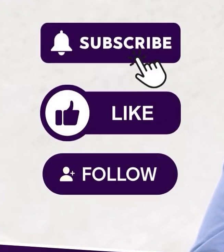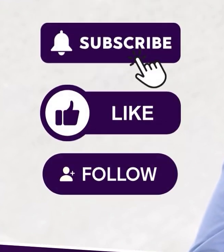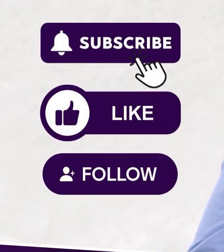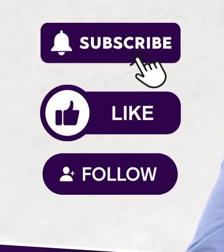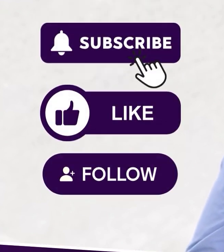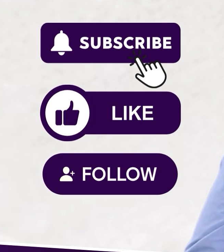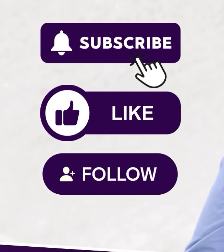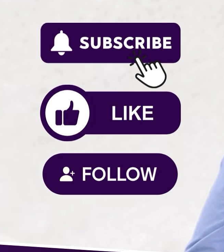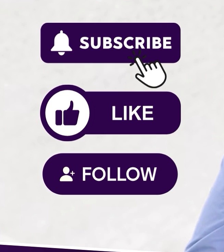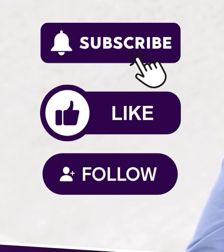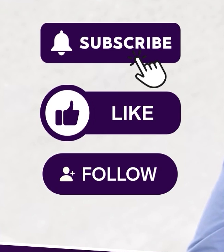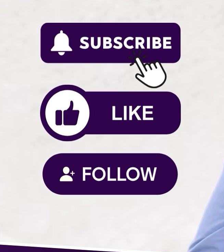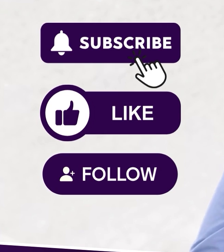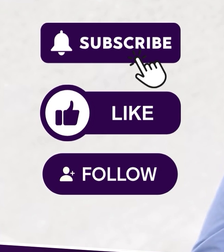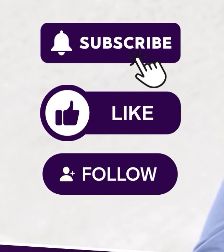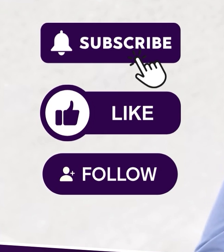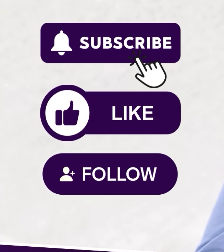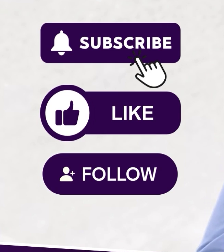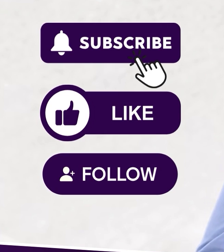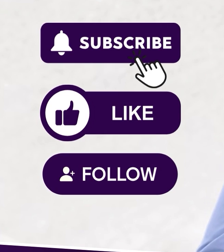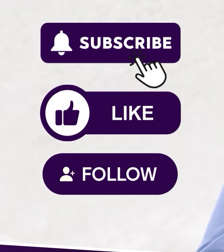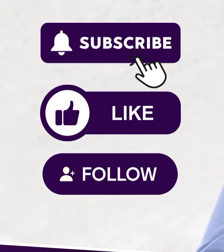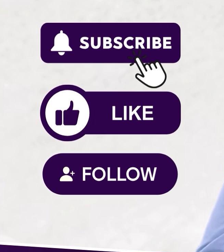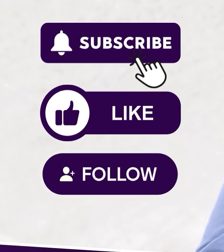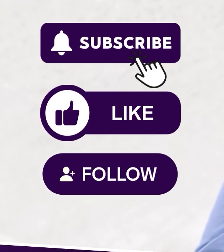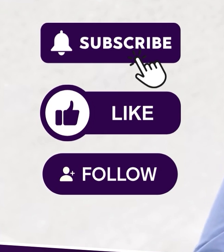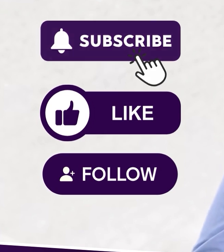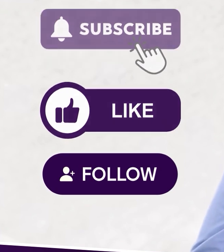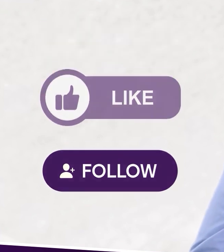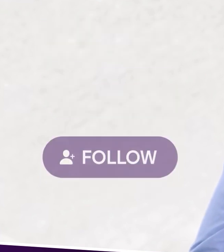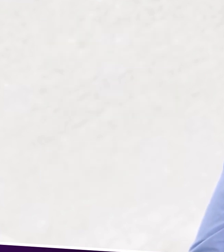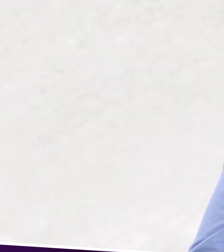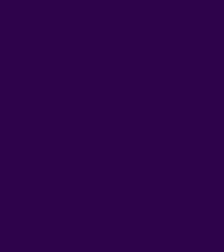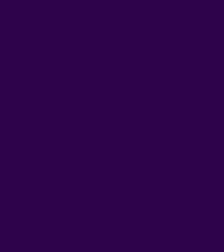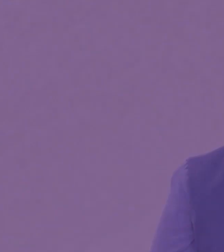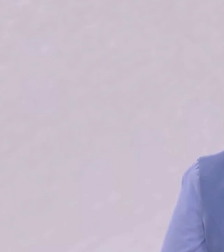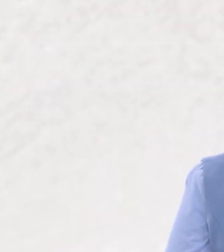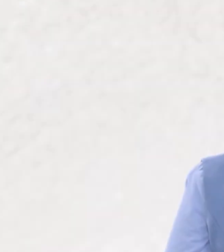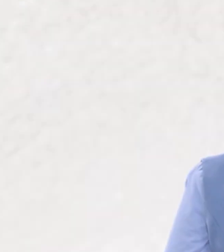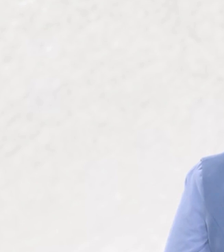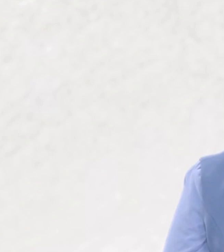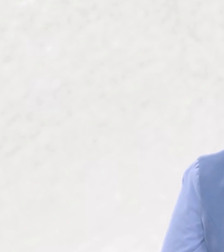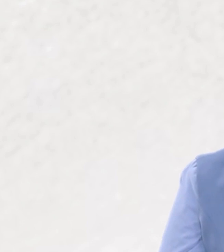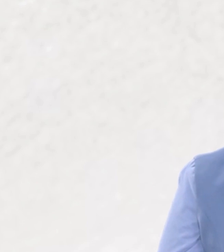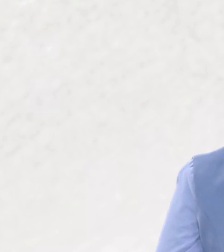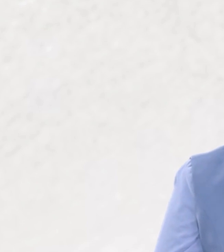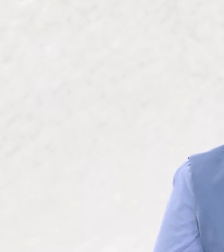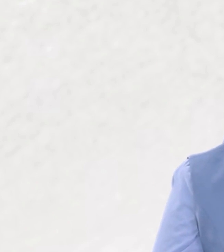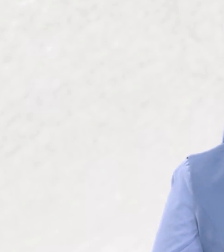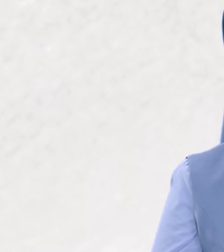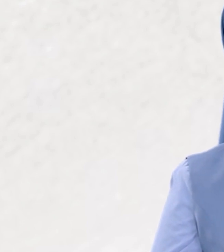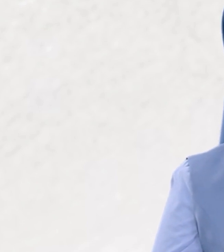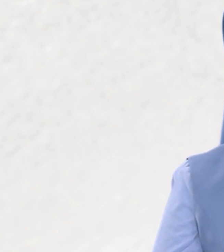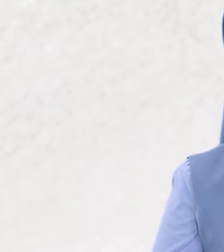Instagram, Twitter, TikTok, Spotify, Google, and Apple Podcast. Maraming salamat po. At sa lahat